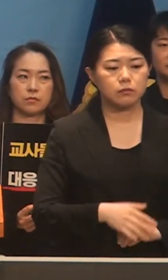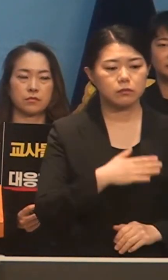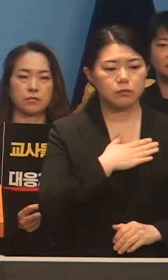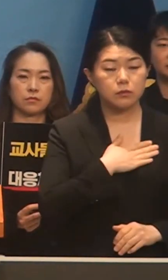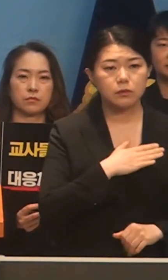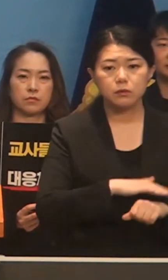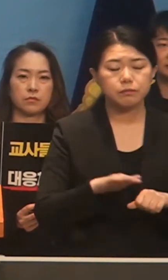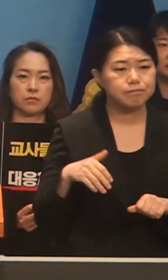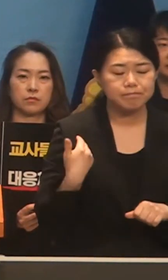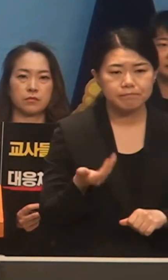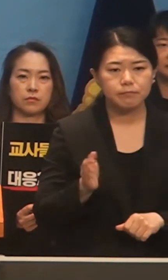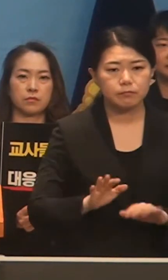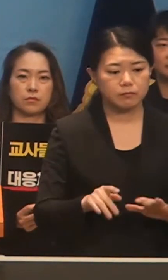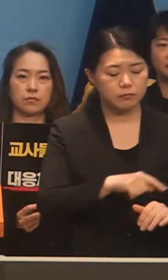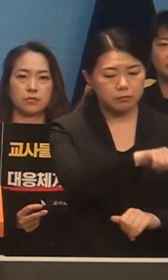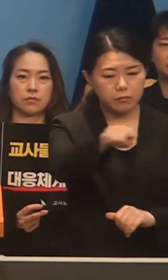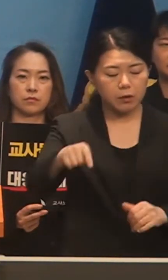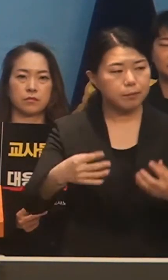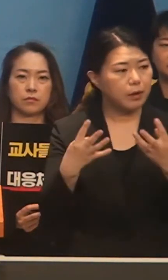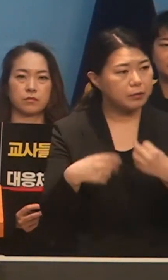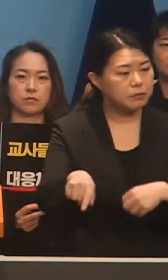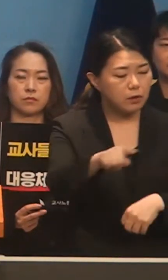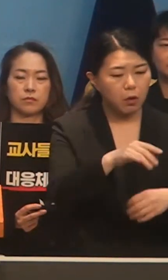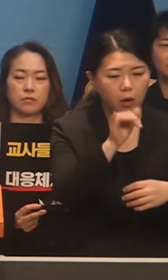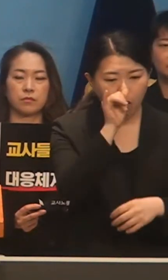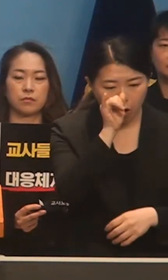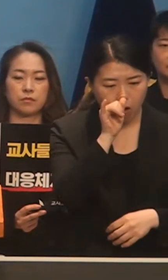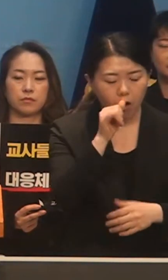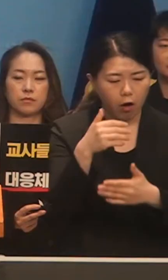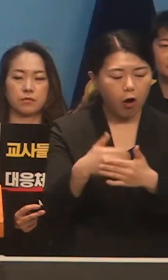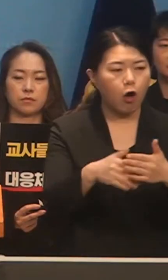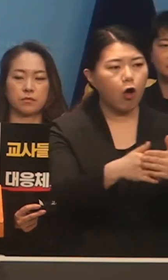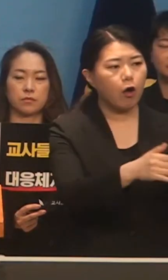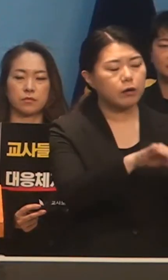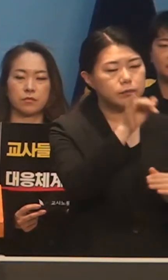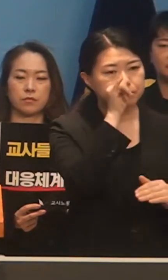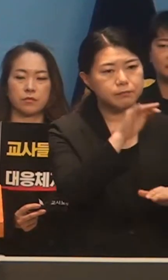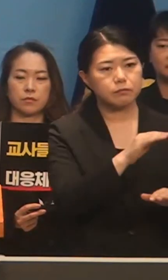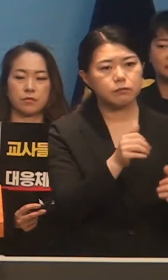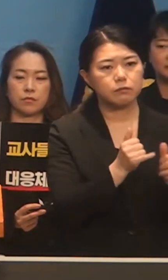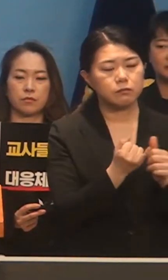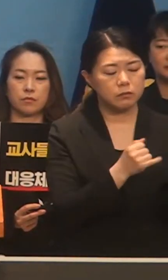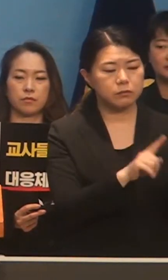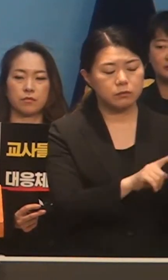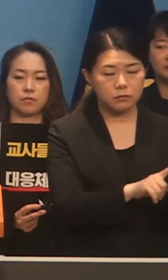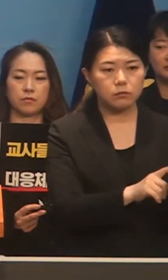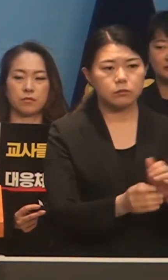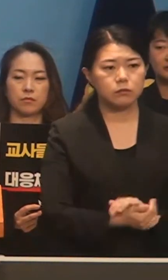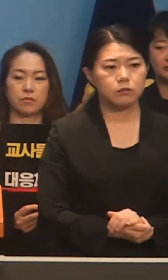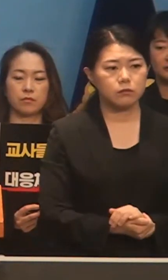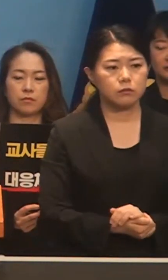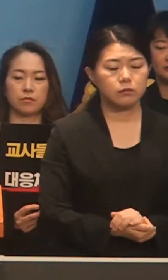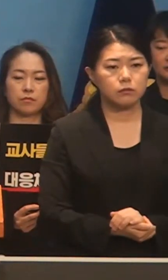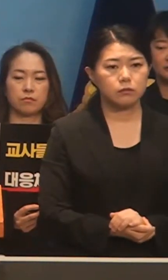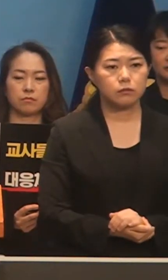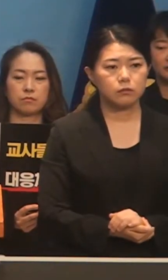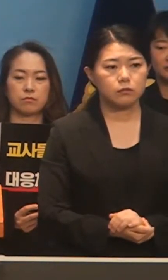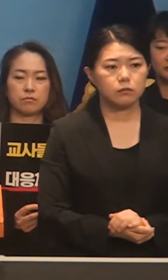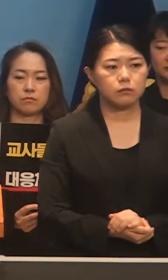않지만 주변에 많은 것을 남기고 간 남편 현승준 선생님의 이야기가 너무